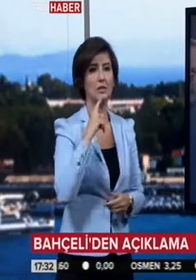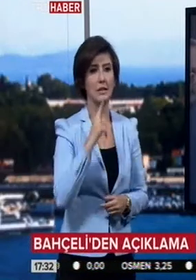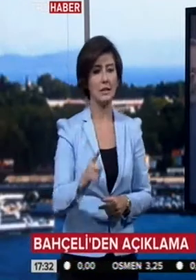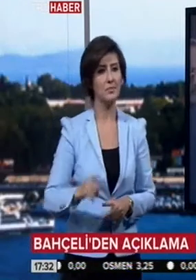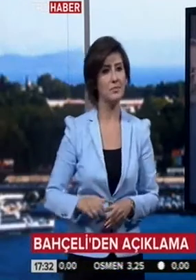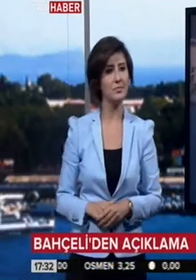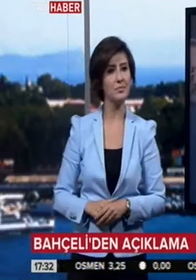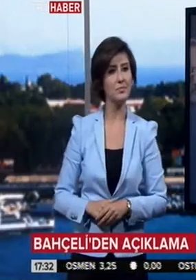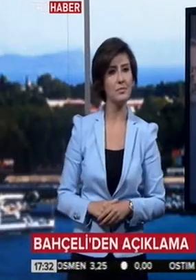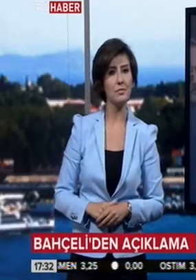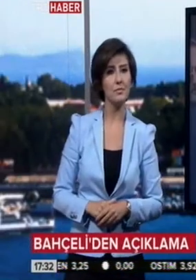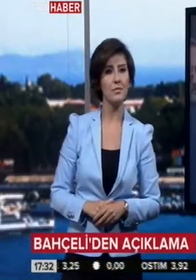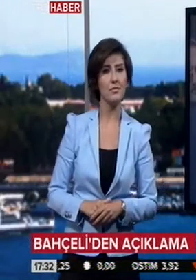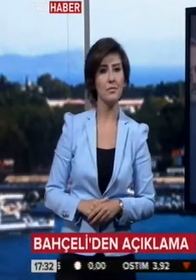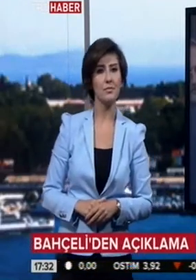istedi.